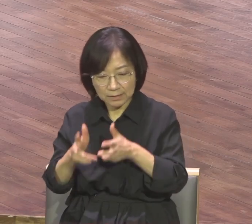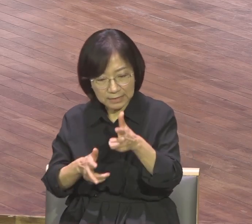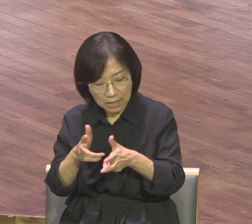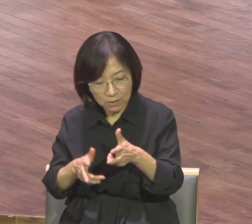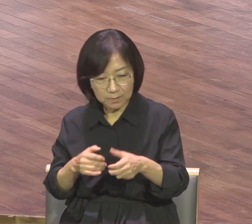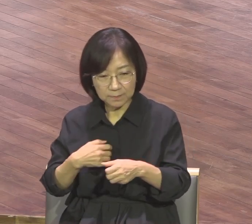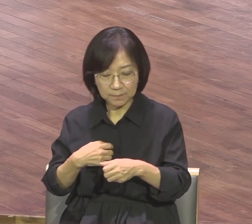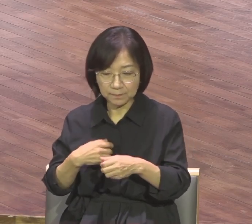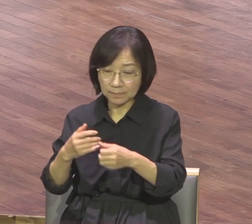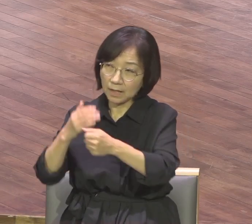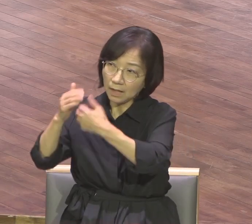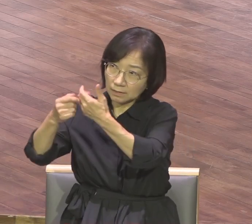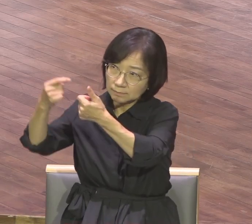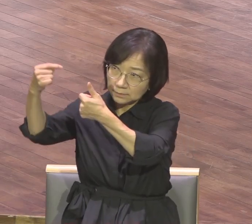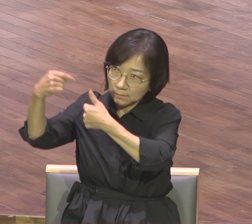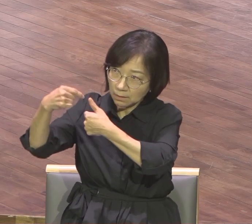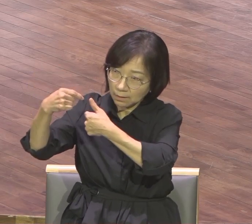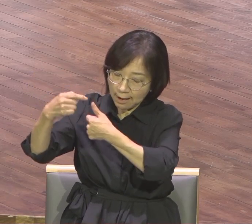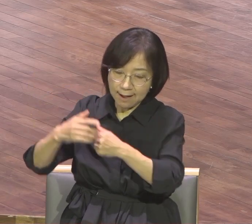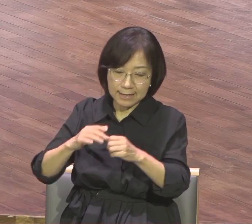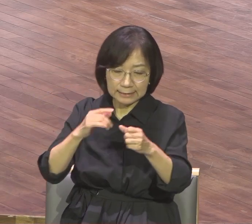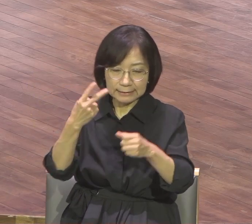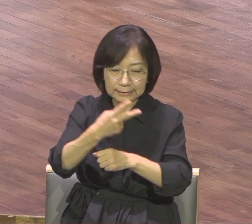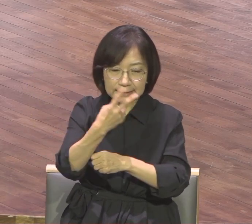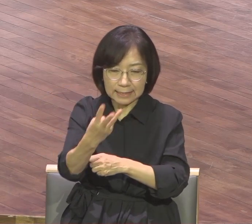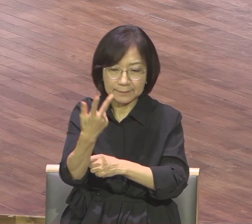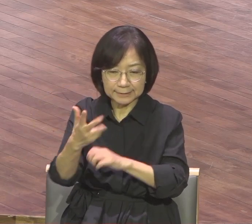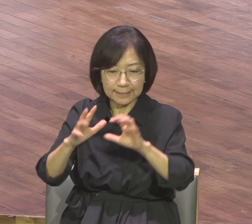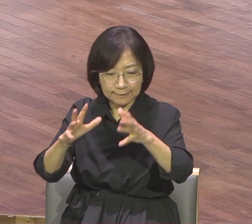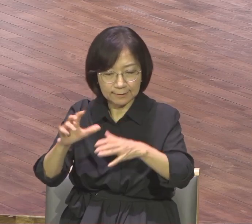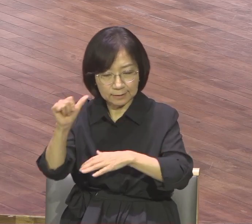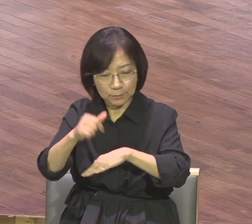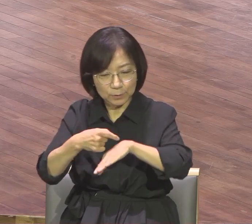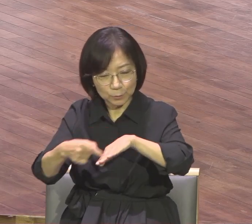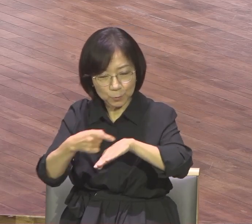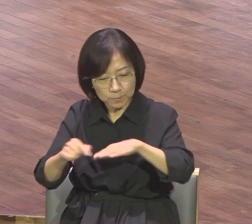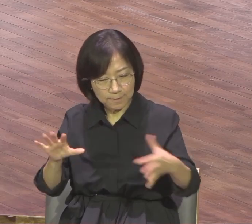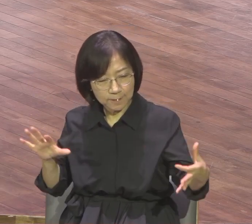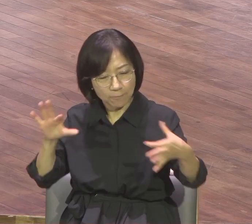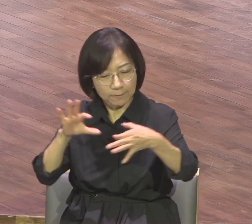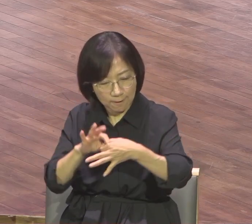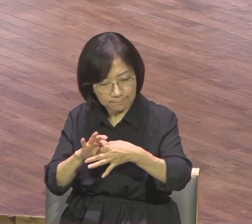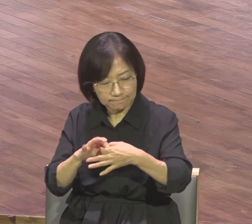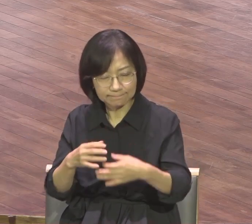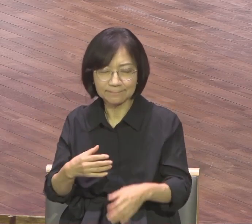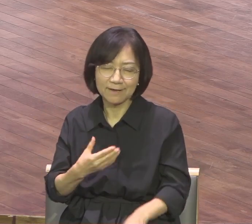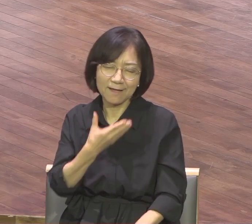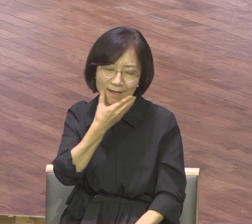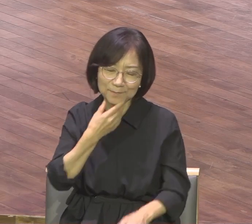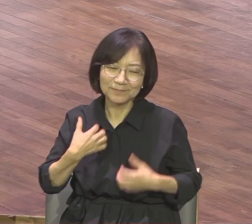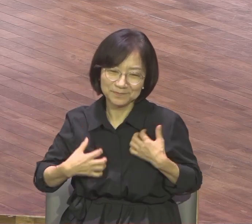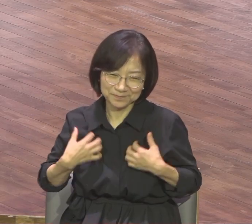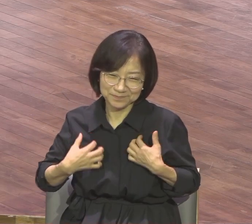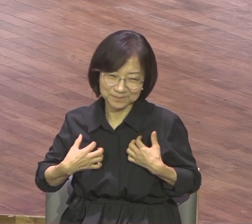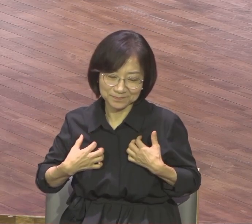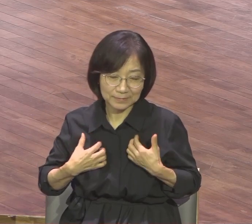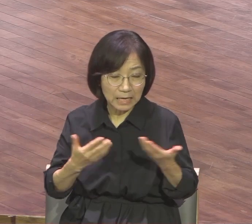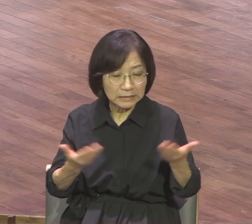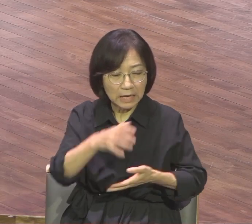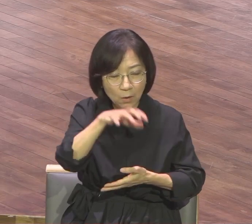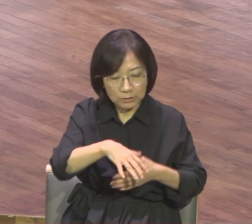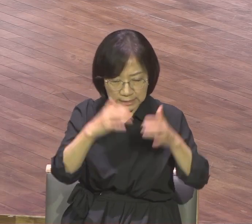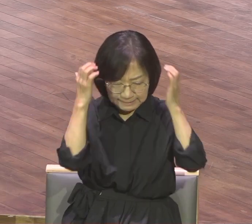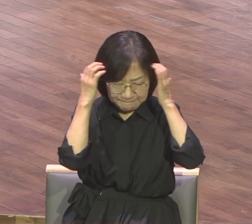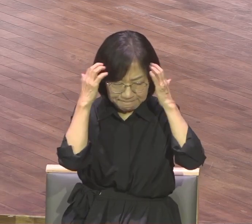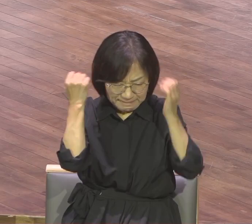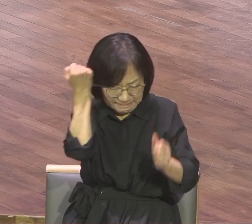3, 7, 5천 종족 세계보험화 연결되어 있다. 일을 한다면 행복하죠. 직장에서 아무리 고된 일도 행복하지요.